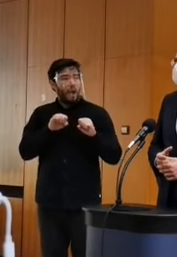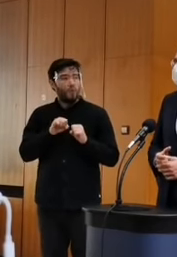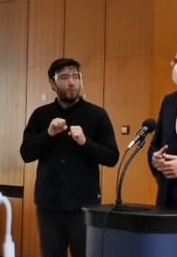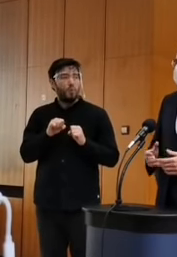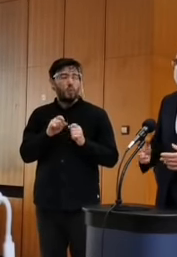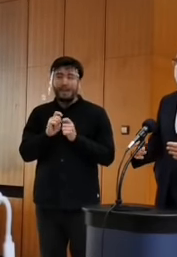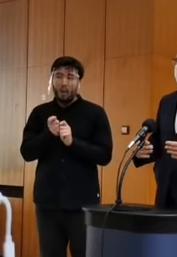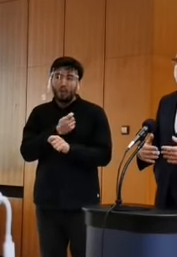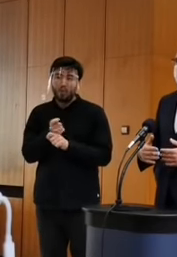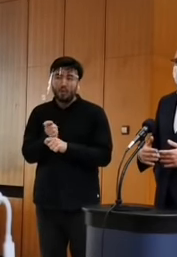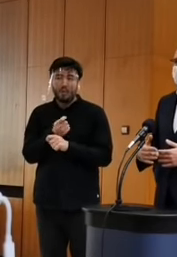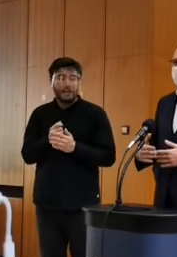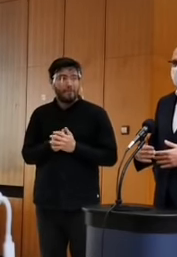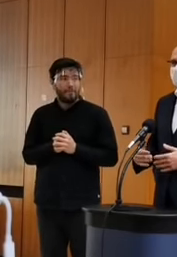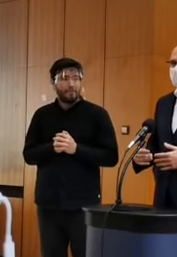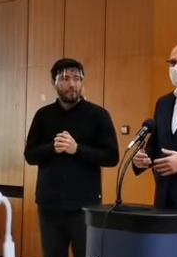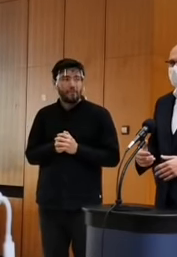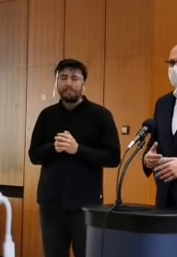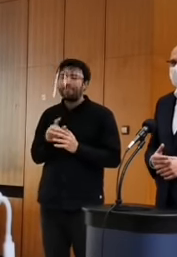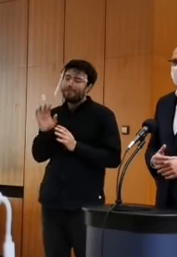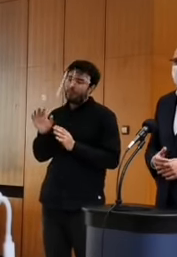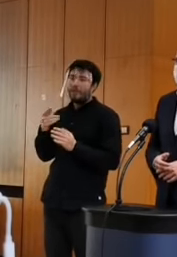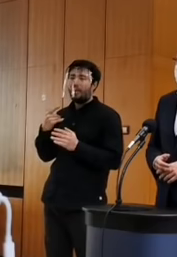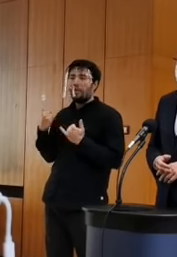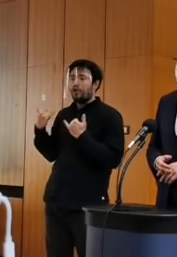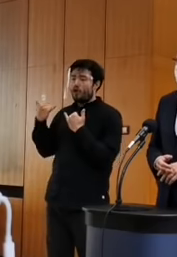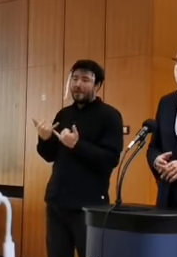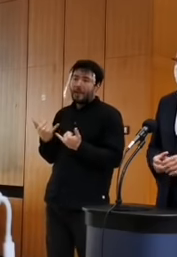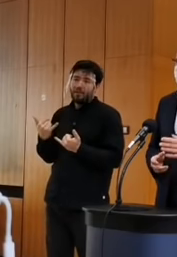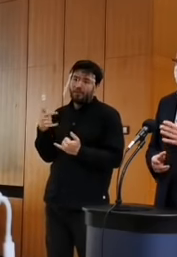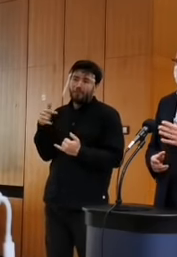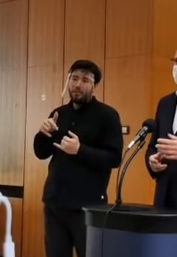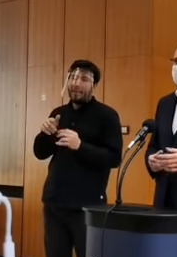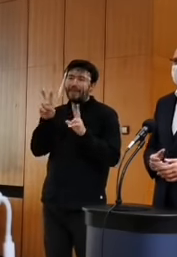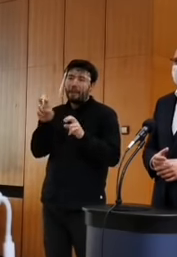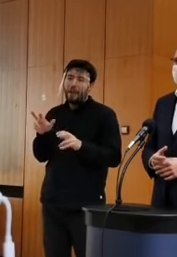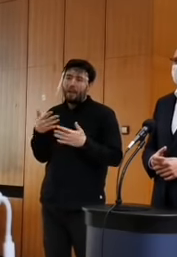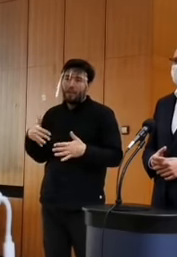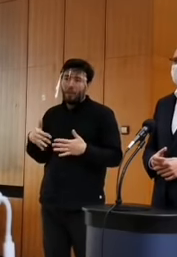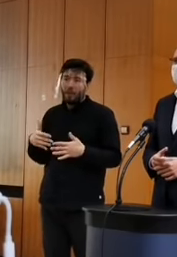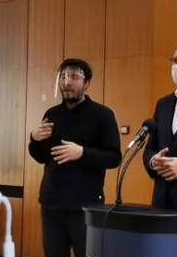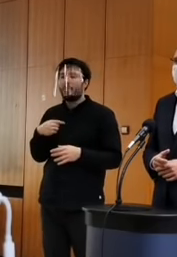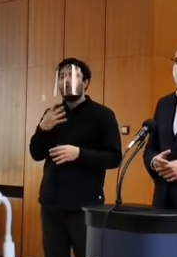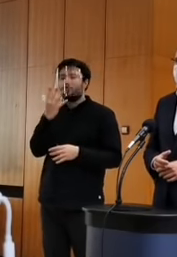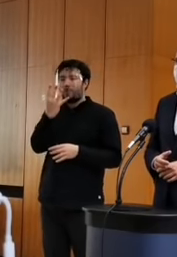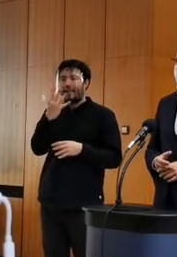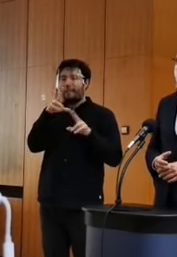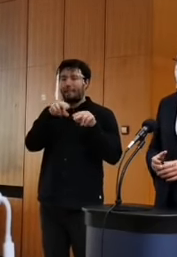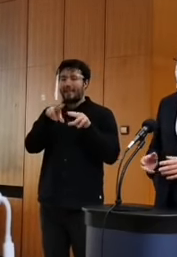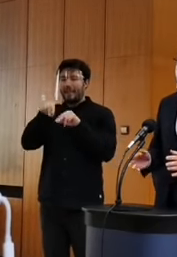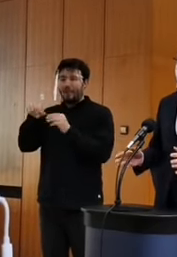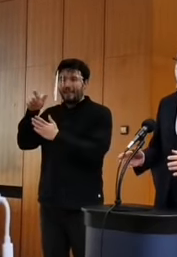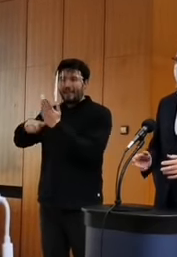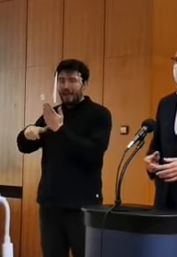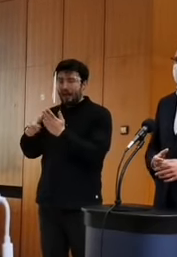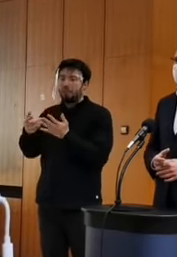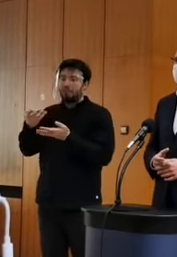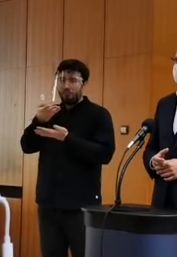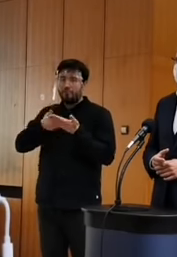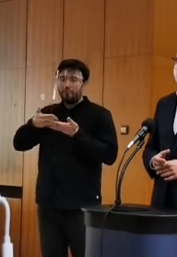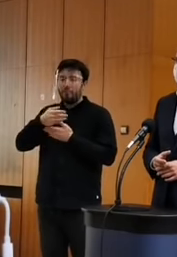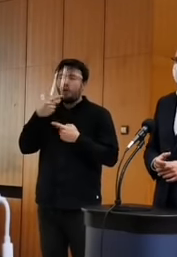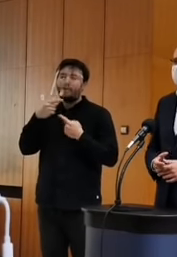vôľu? V podstate toto doteraz téma nebola. My sme sa bavili, mali sme taký rozhovor štyroch predsedov minulý týždeň, tam sme sa bavili o